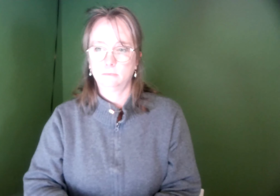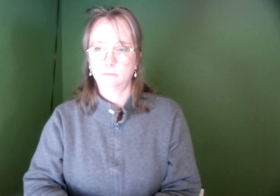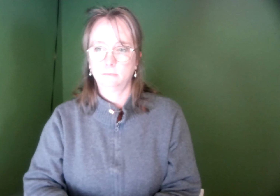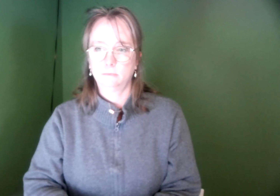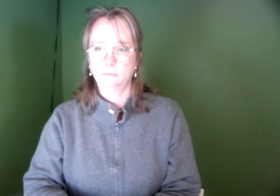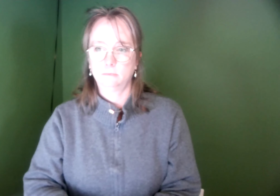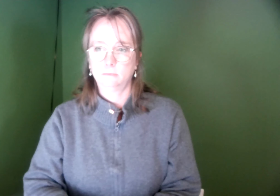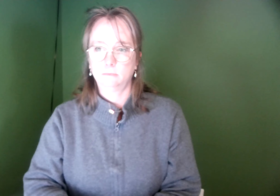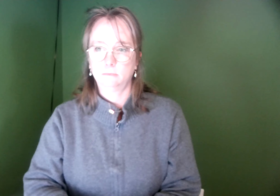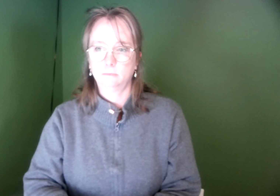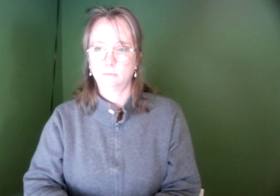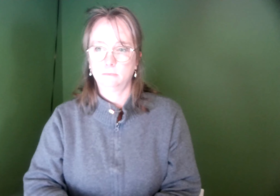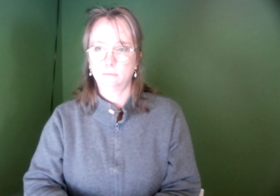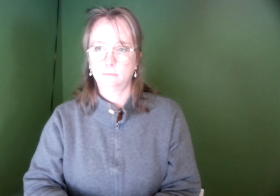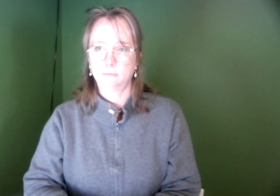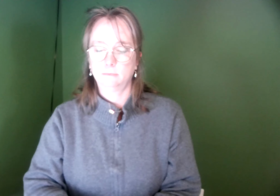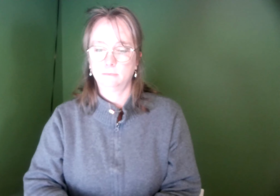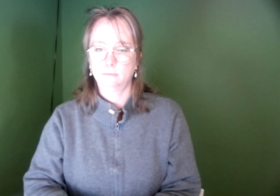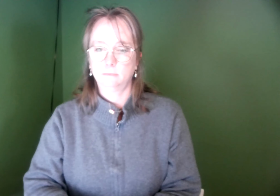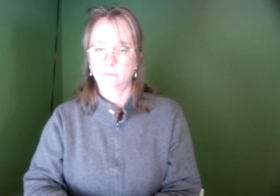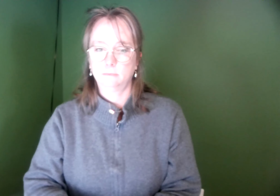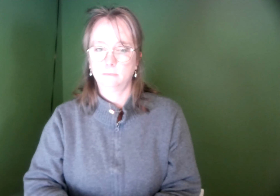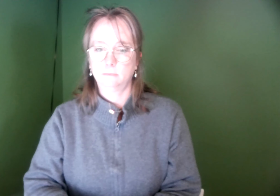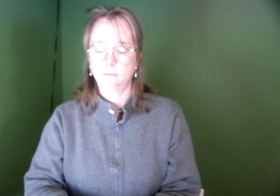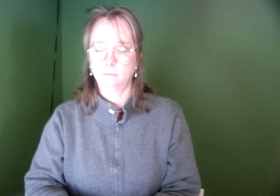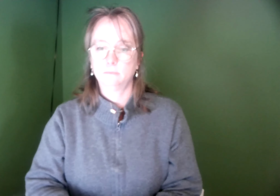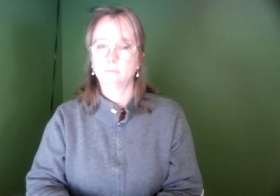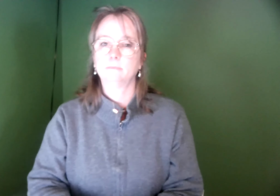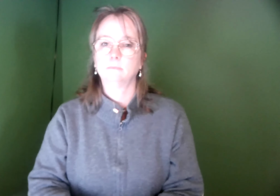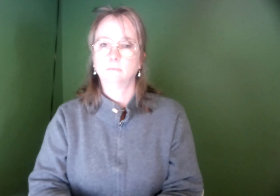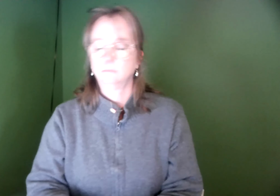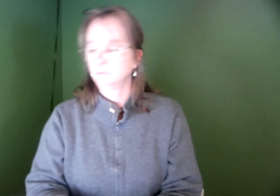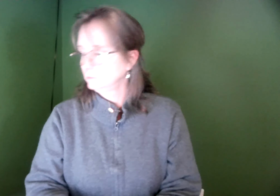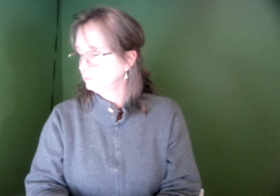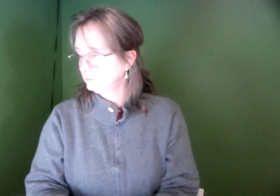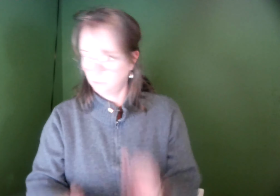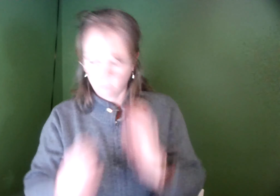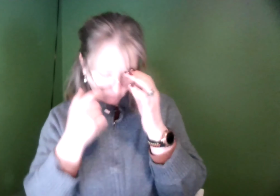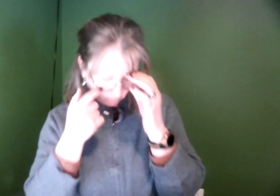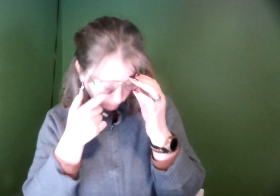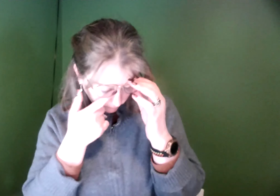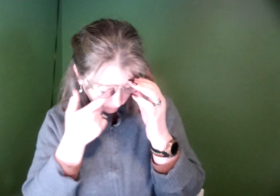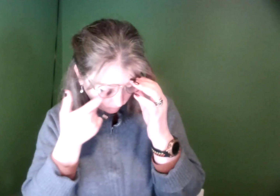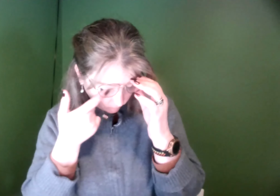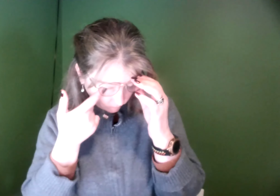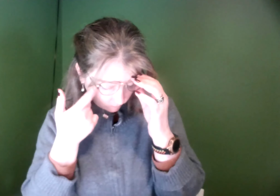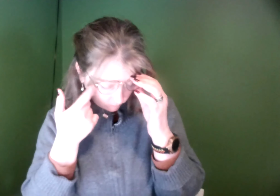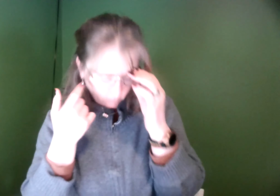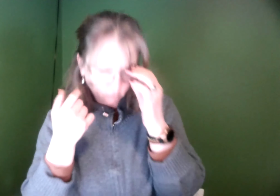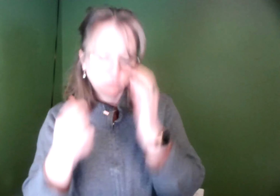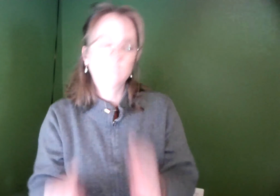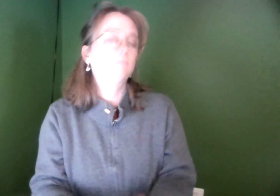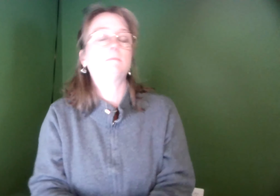sería encontrarme con la gente en donde ellos están. Y para mí eso es el meollo, el punto